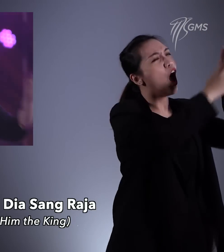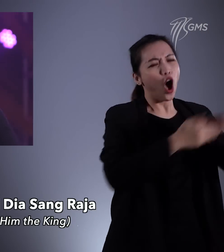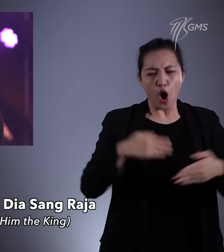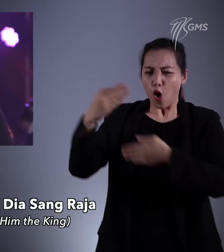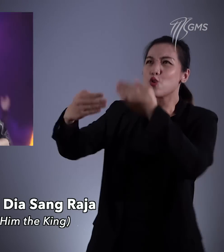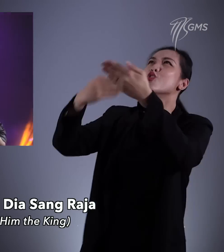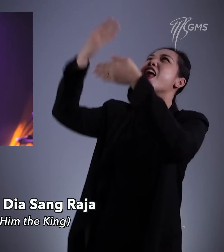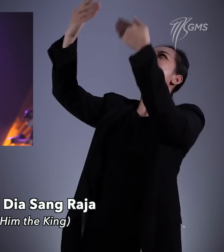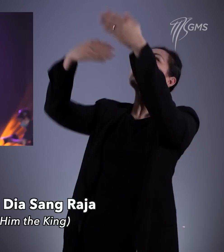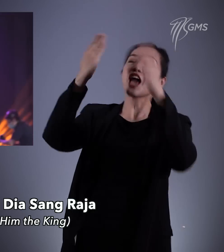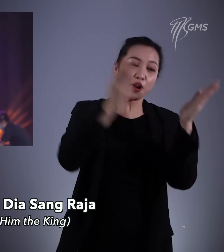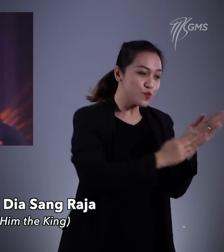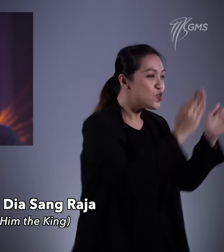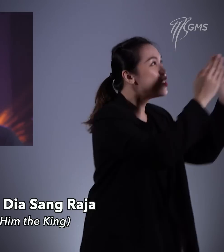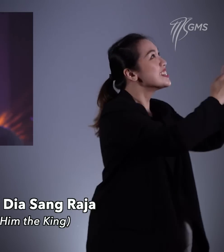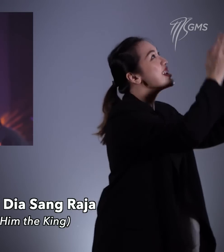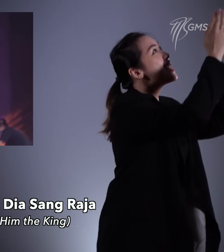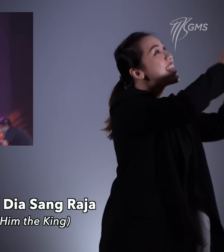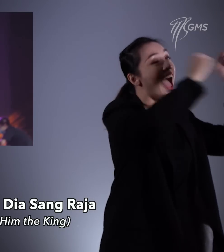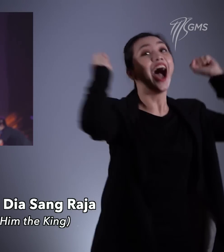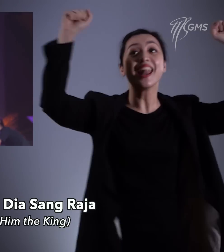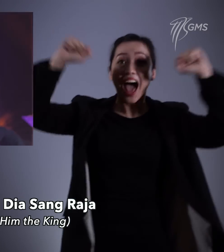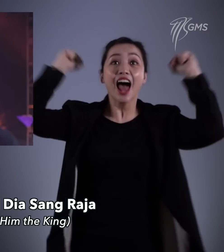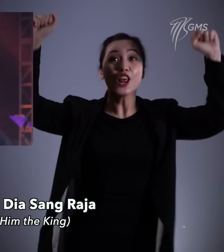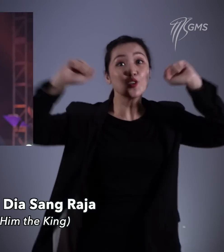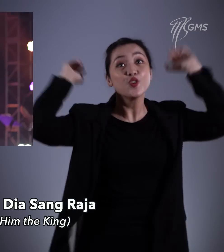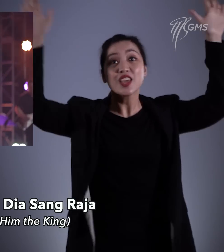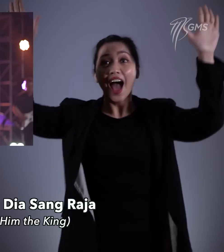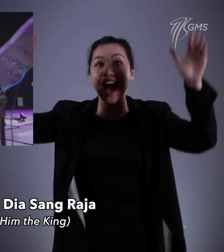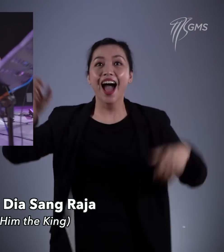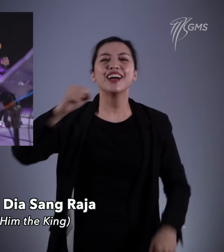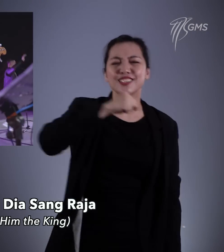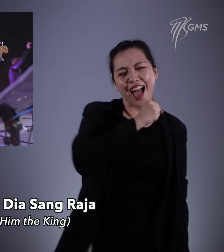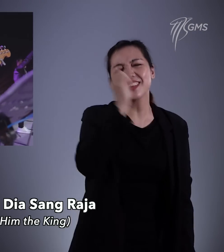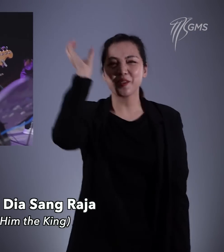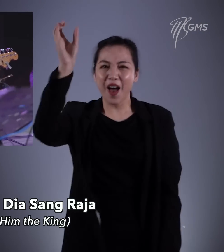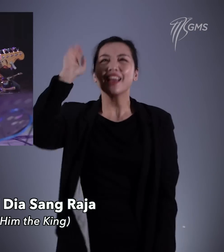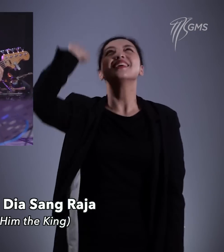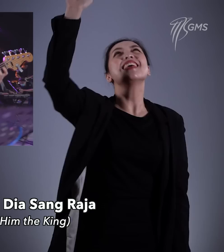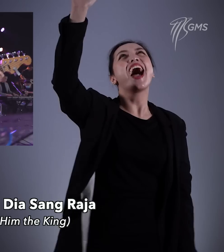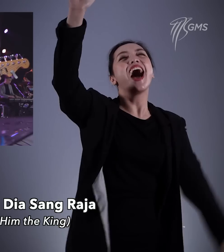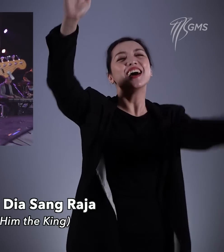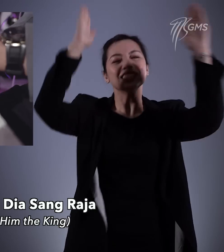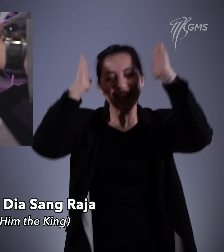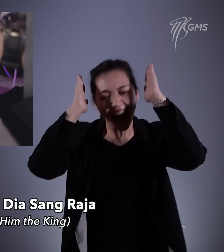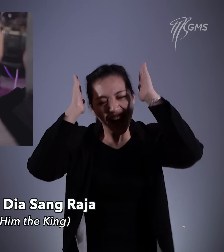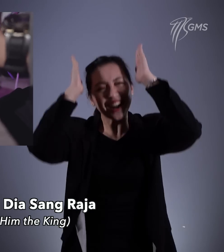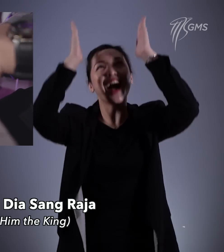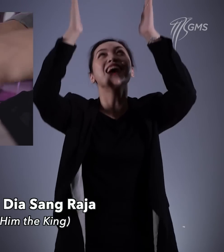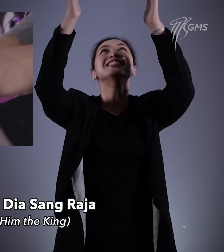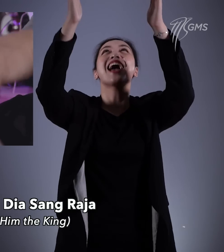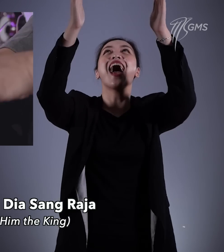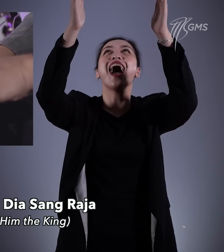memuji, ku naikkan pujian haleluya, nyanyi bagi Dia